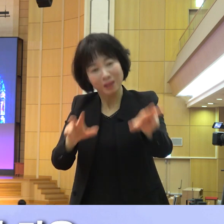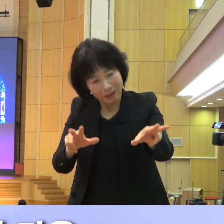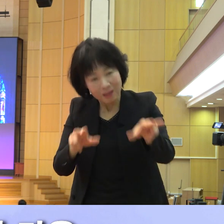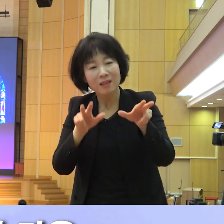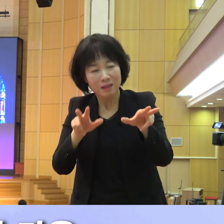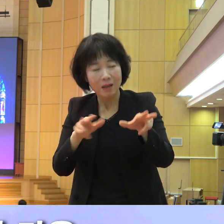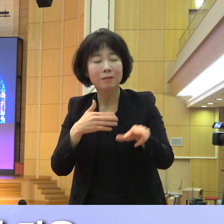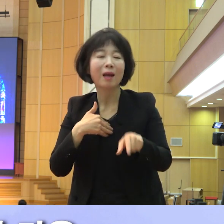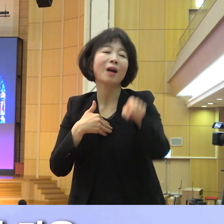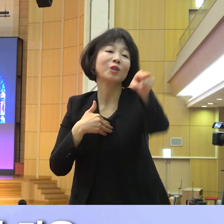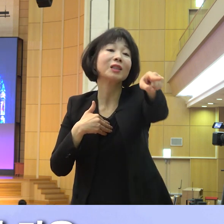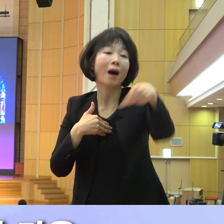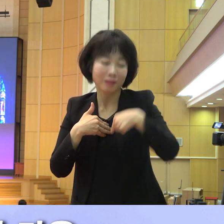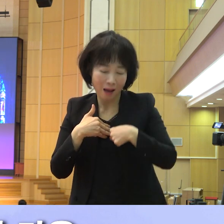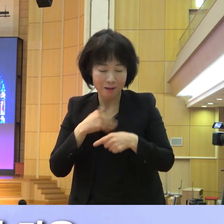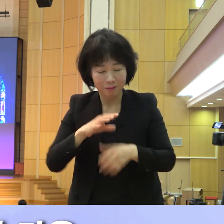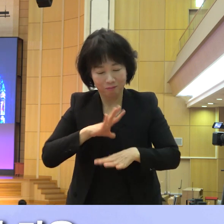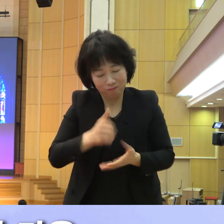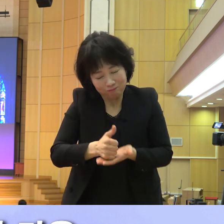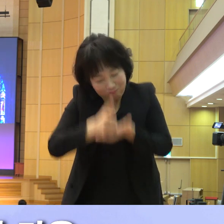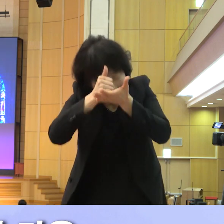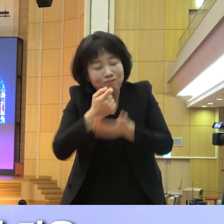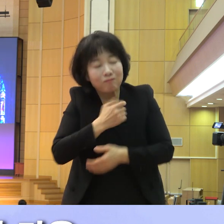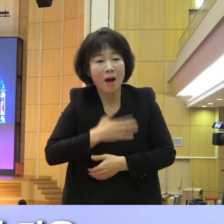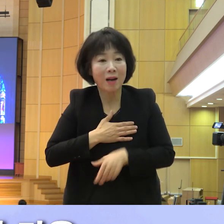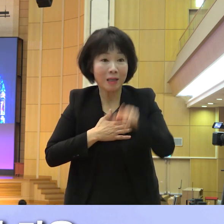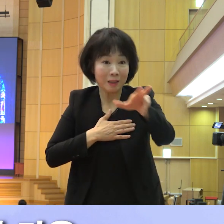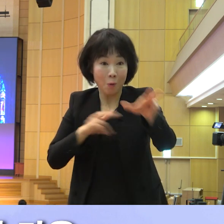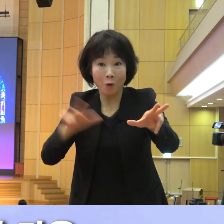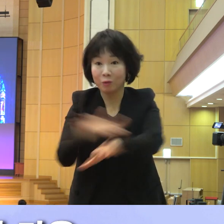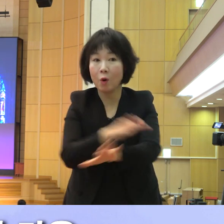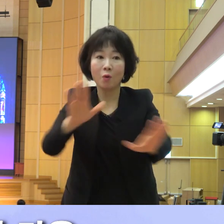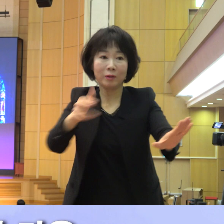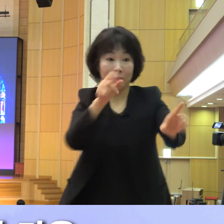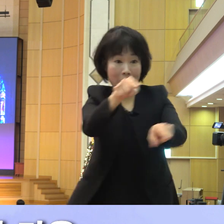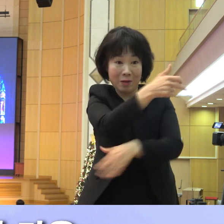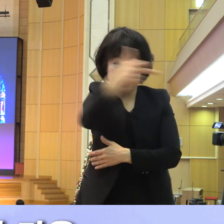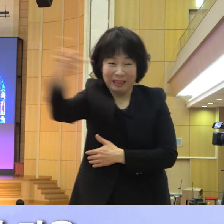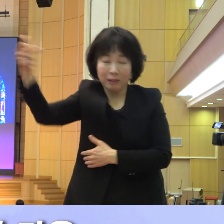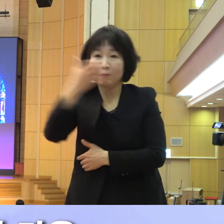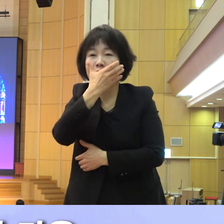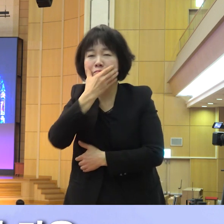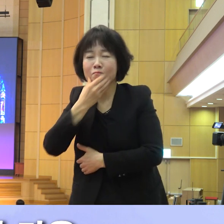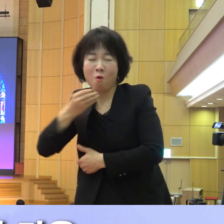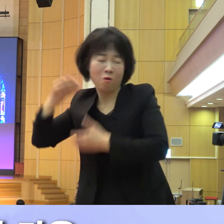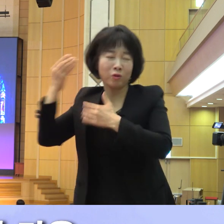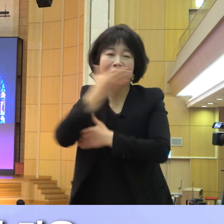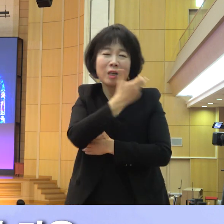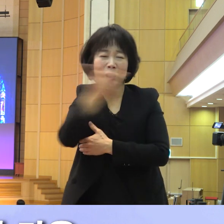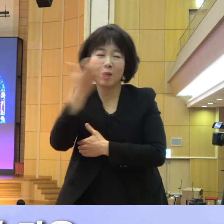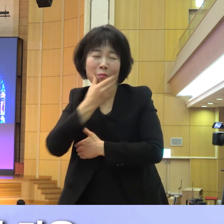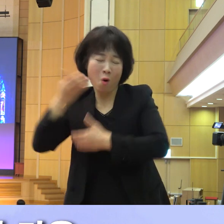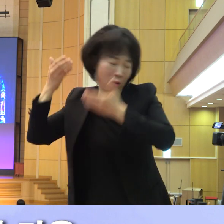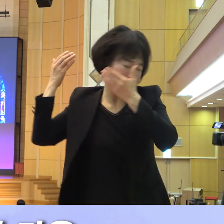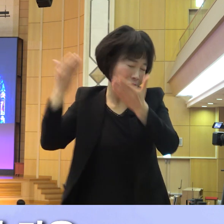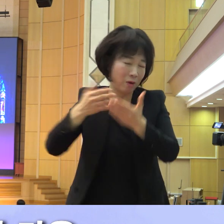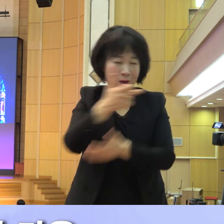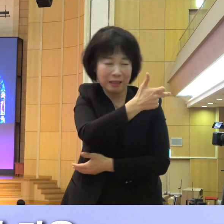주님께서 가라사대 내가 너에게 큰 복을 주고 번성케 하고 번성케 하리로다.